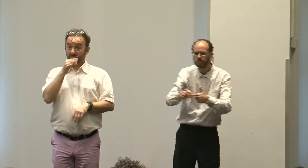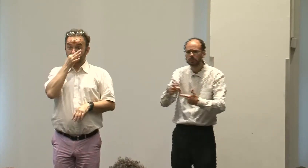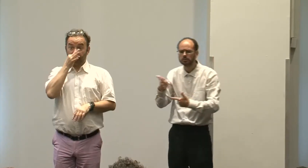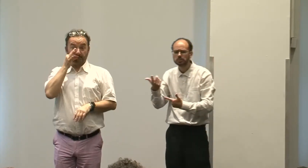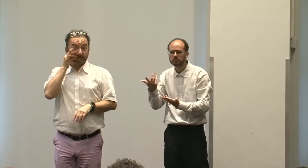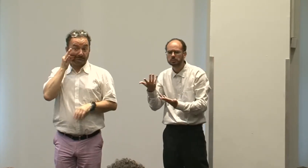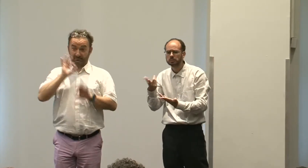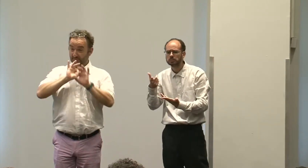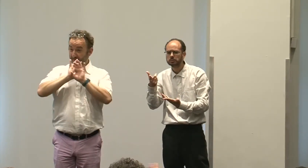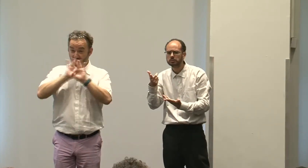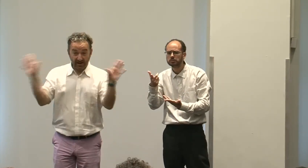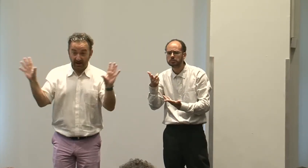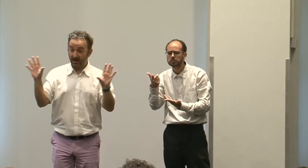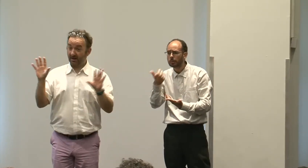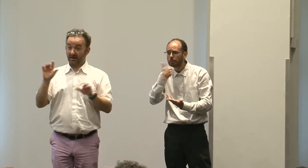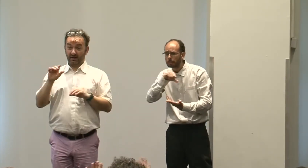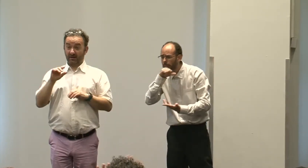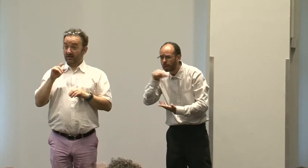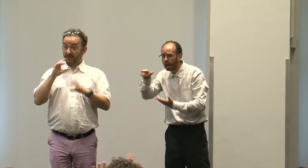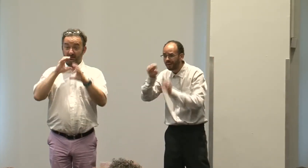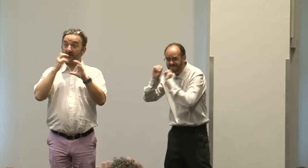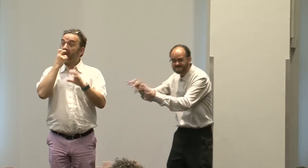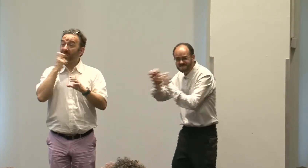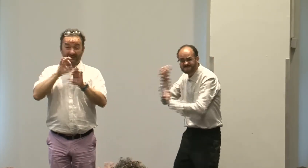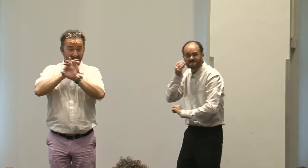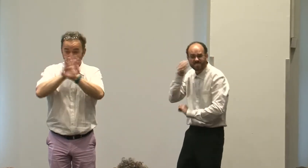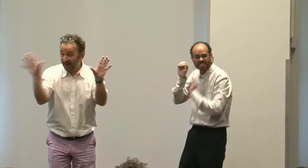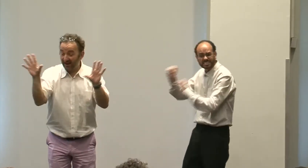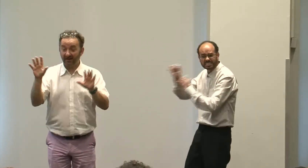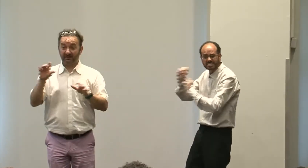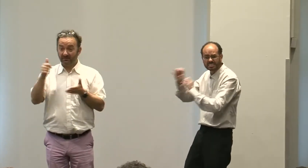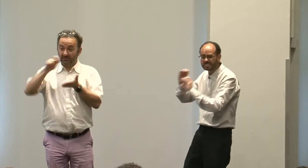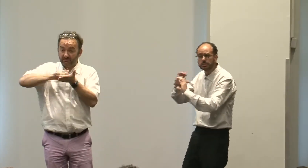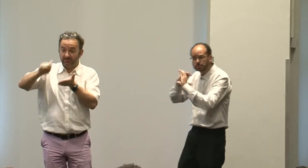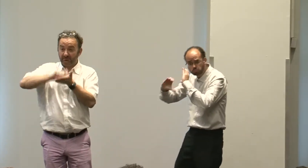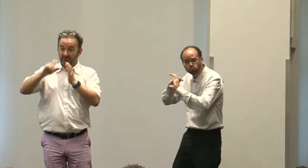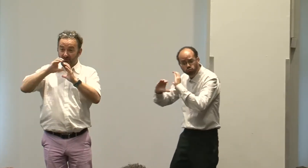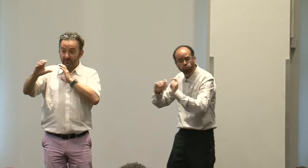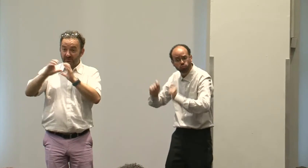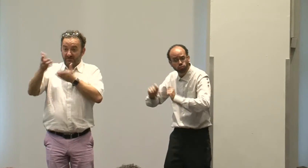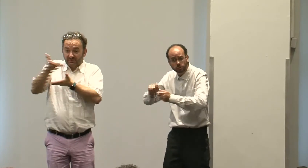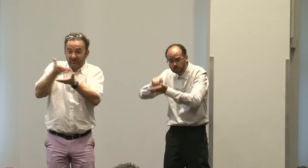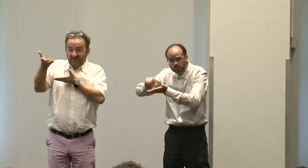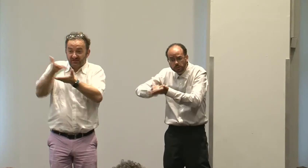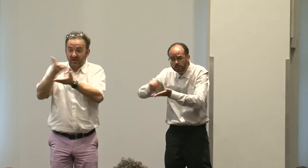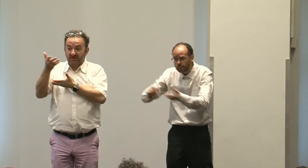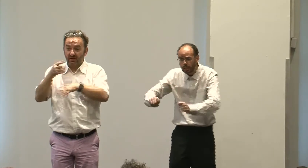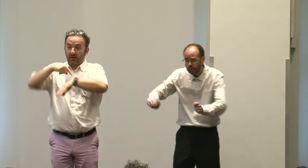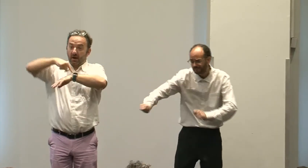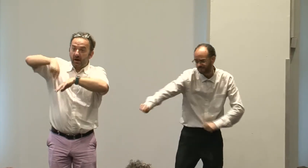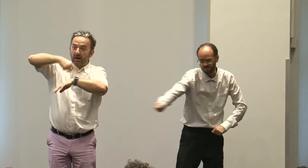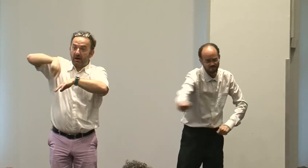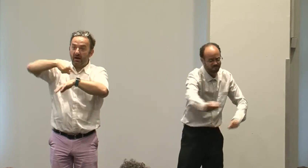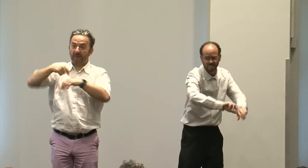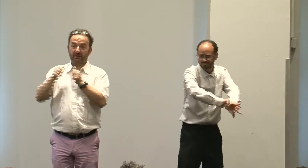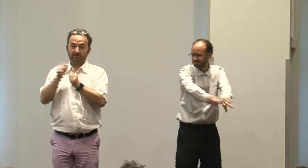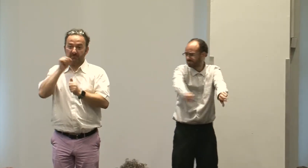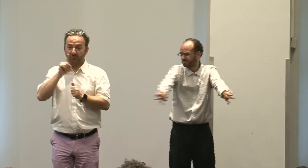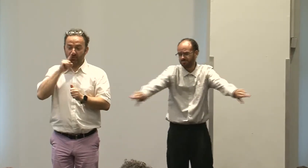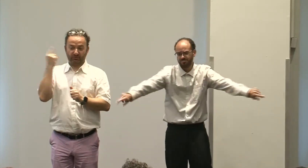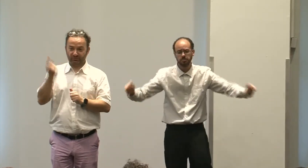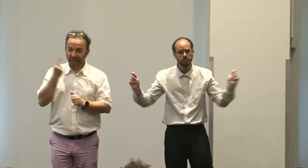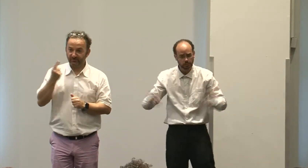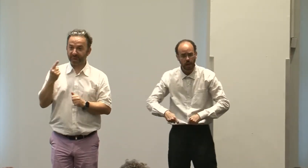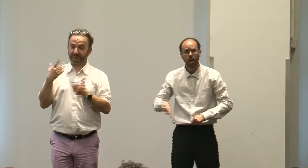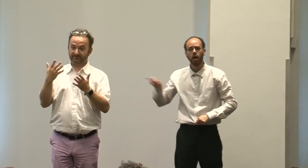Se por acaso acontecesse alguma coisa, meu irmão ficasse doente, ou minha mãe, e eu precisasse me comunicar, eu já era capaz. Eu